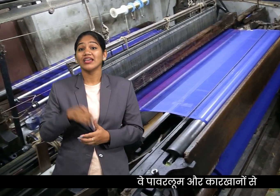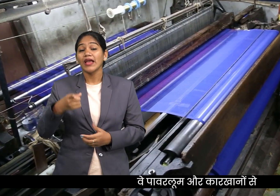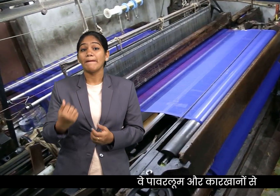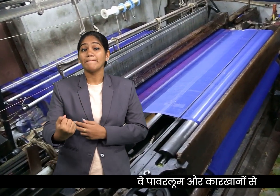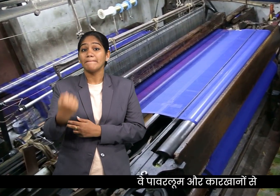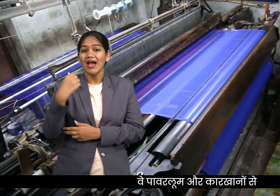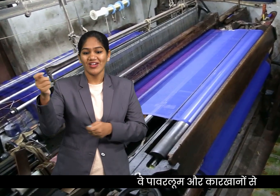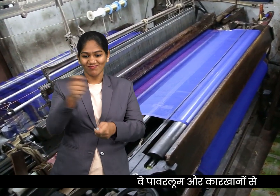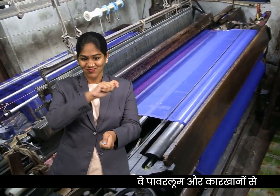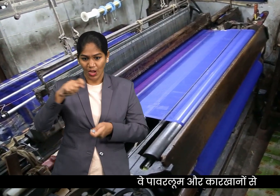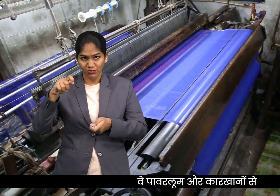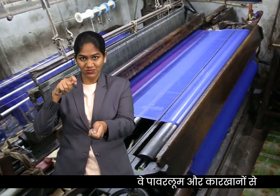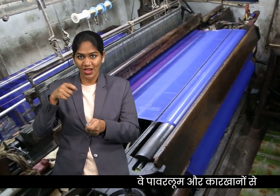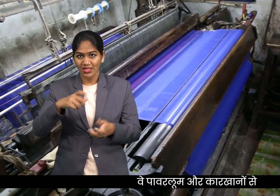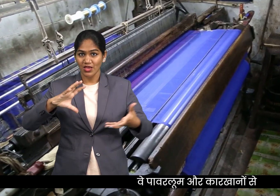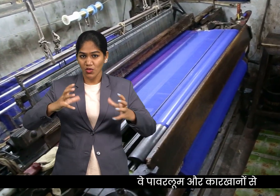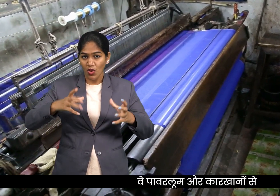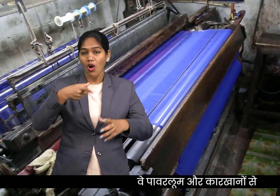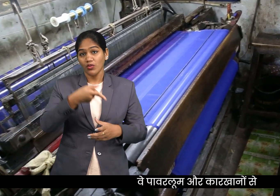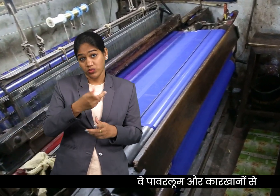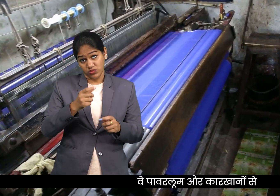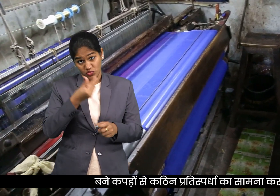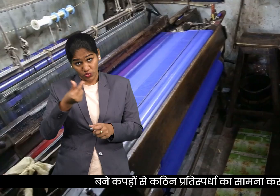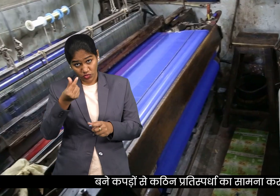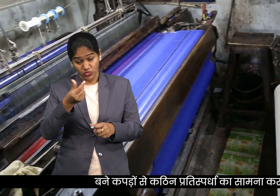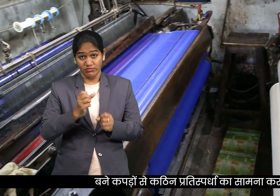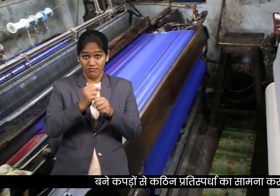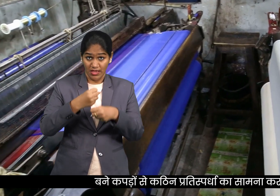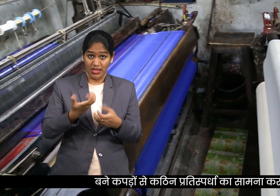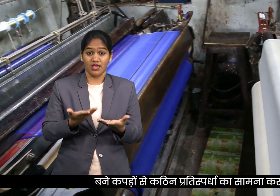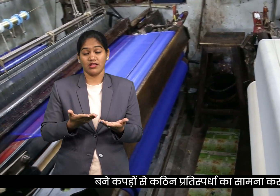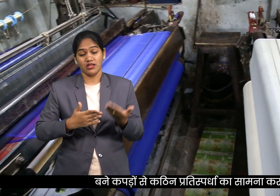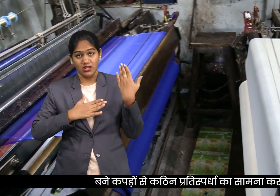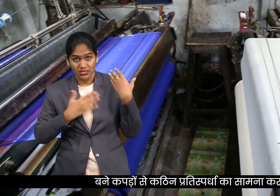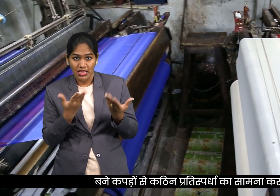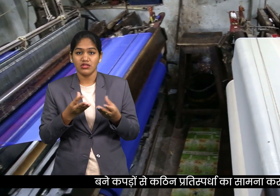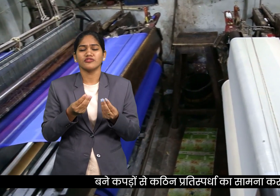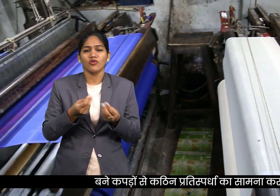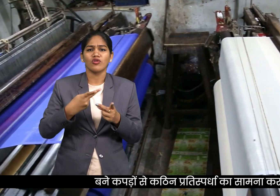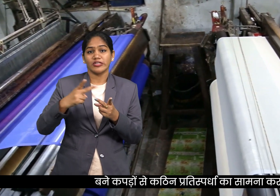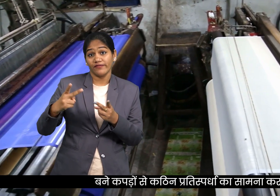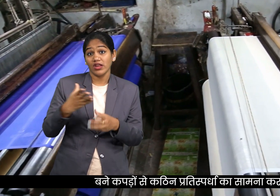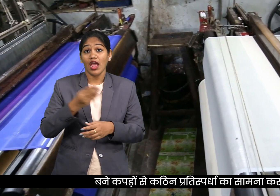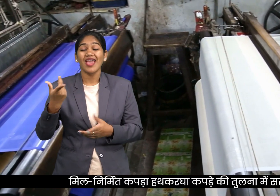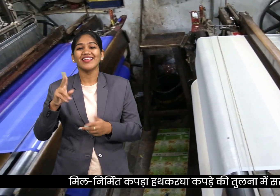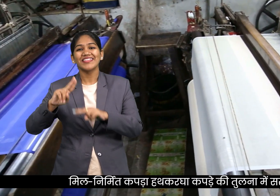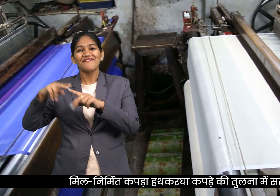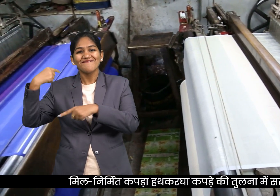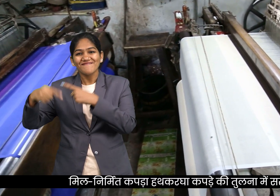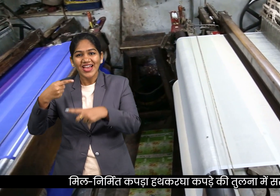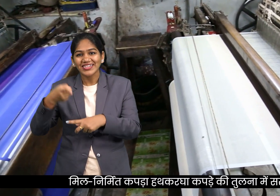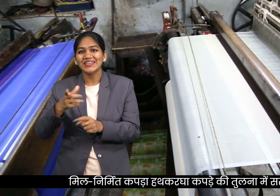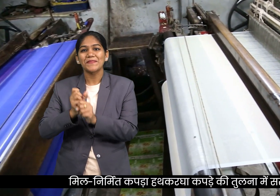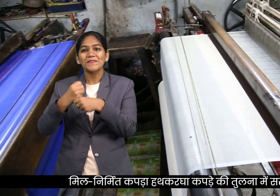वे पावरलूम और कारखानों से बने कपड़ों से कठिन प्रतिस्पर्धा का सामना करते हैं।